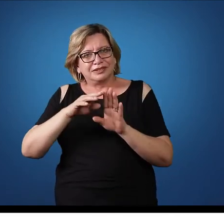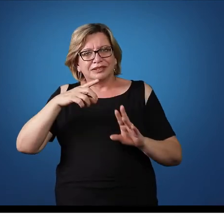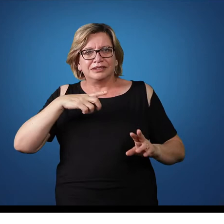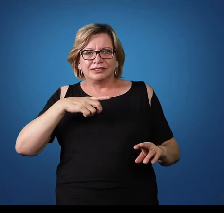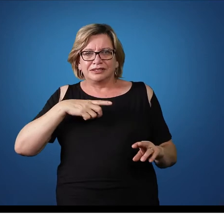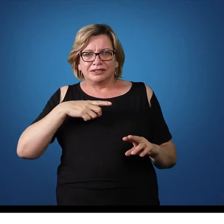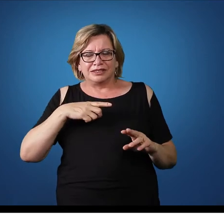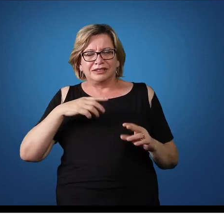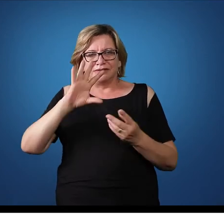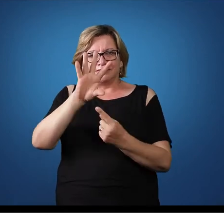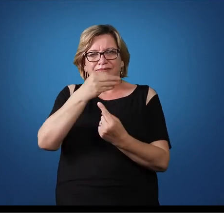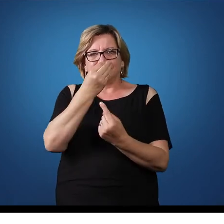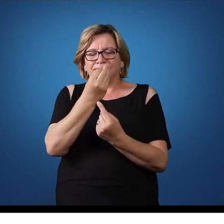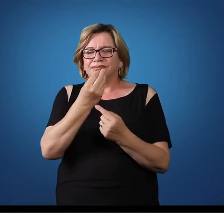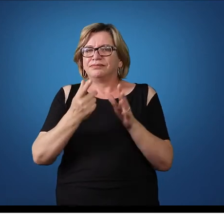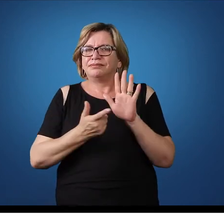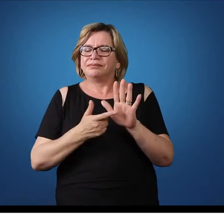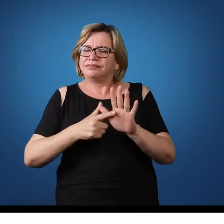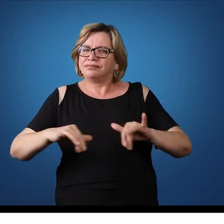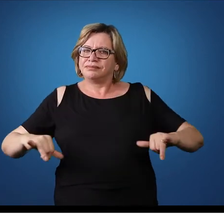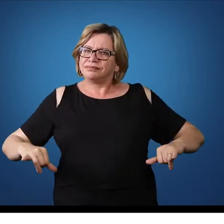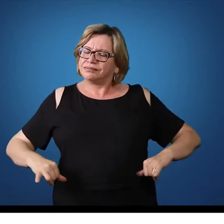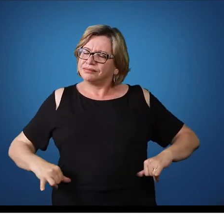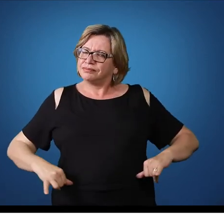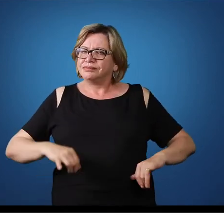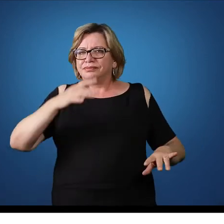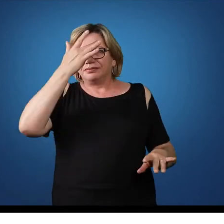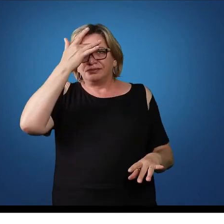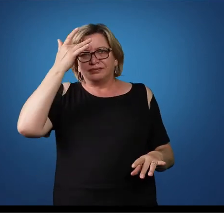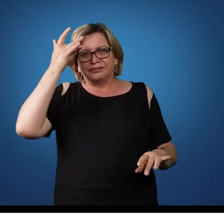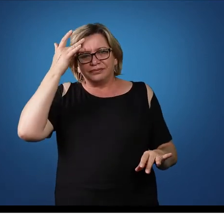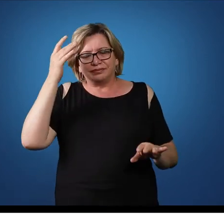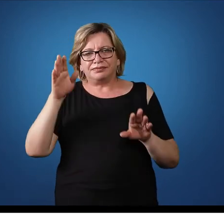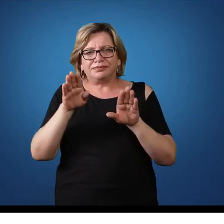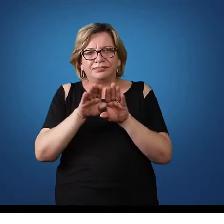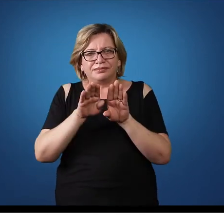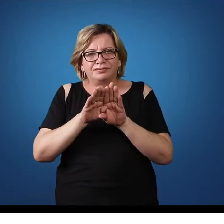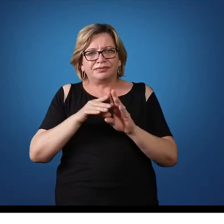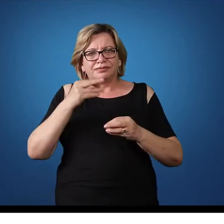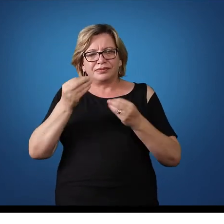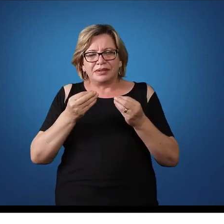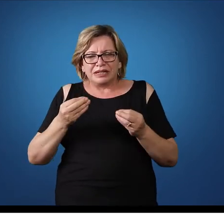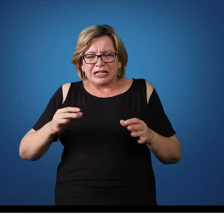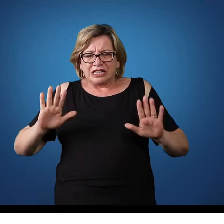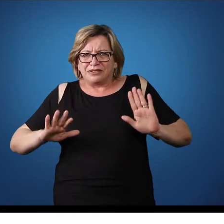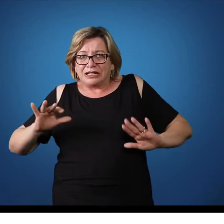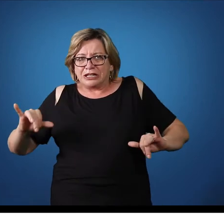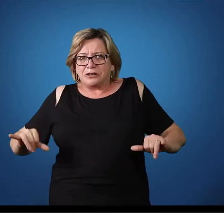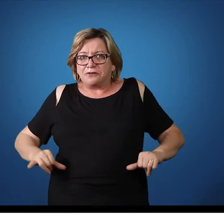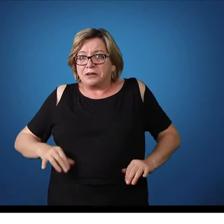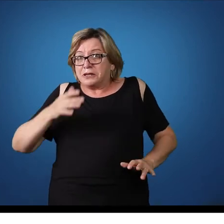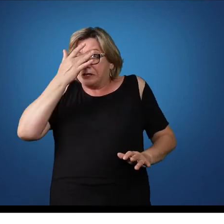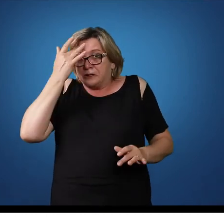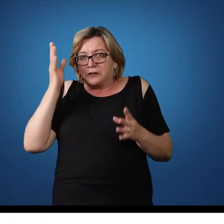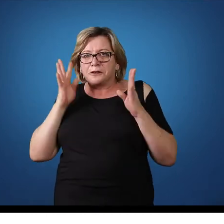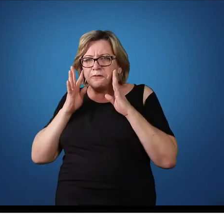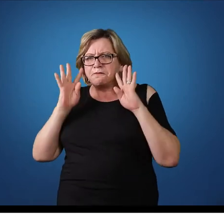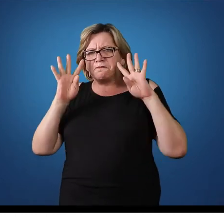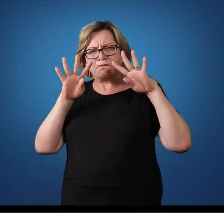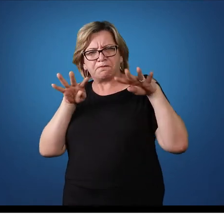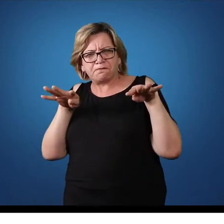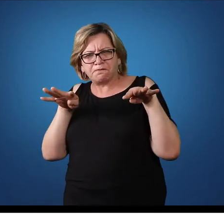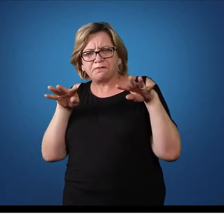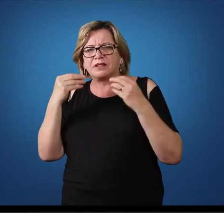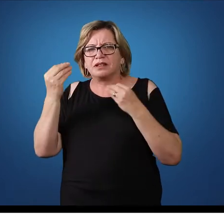performances, por exemplo, que implicam no sofrimento do artista ou, eventualmente, até do espectador. E esses casos, obviamente, não resistem